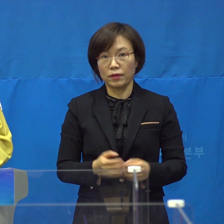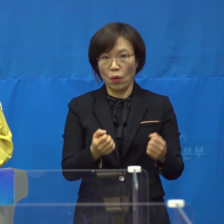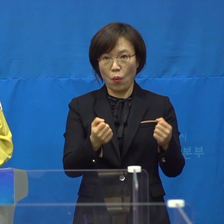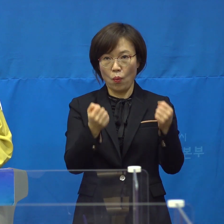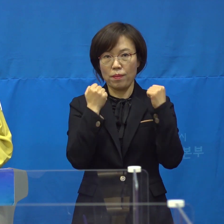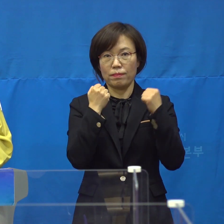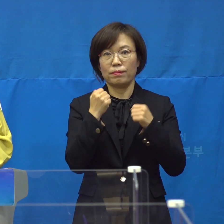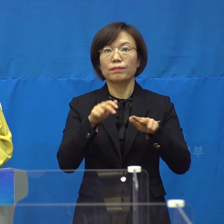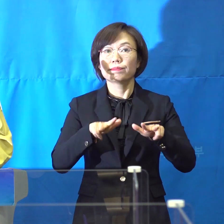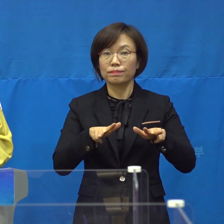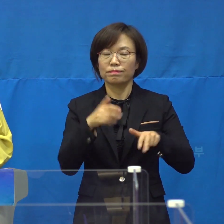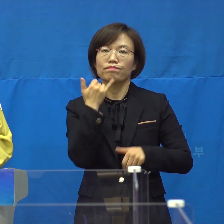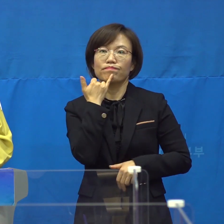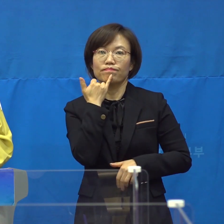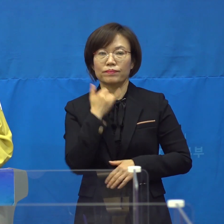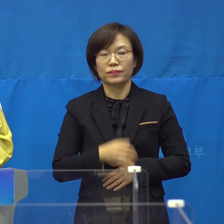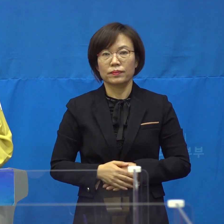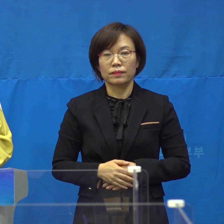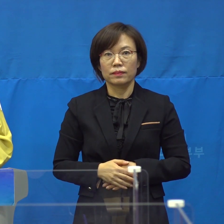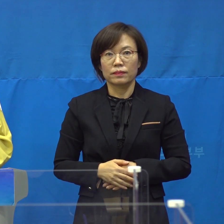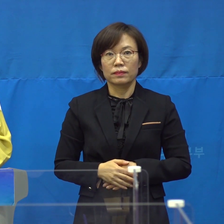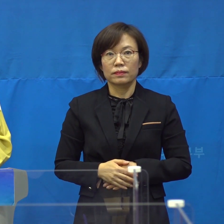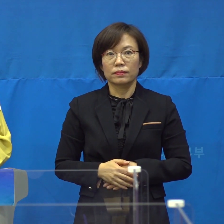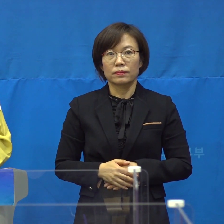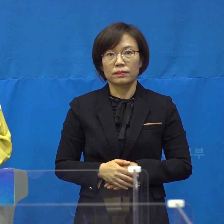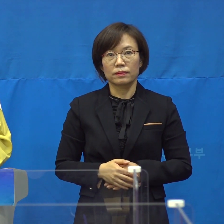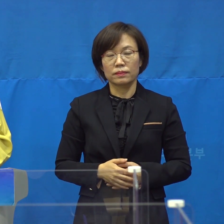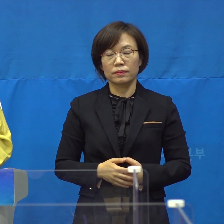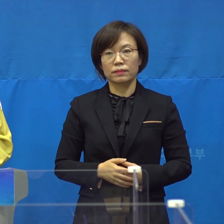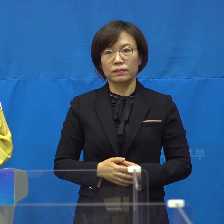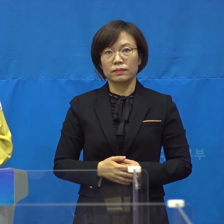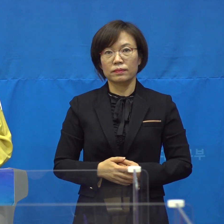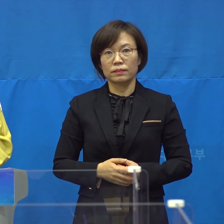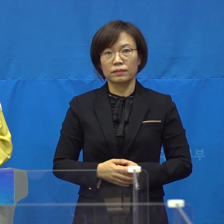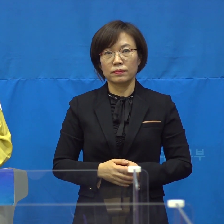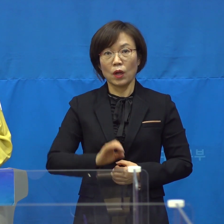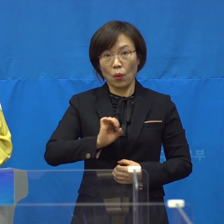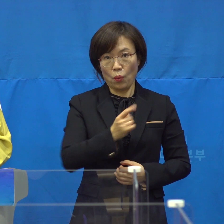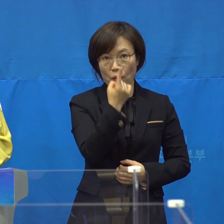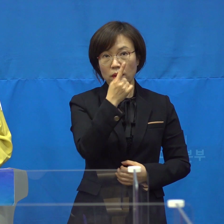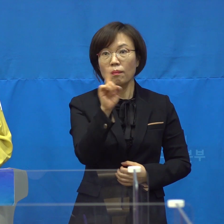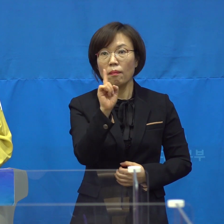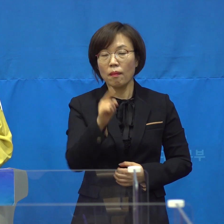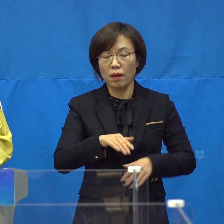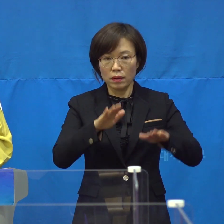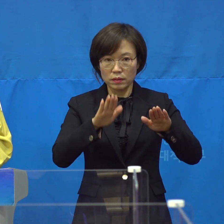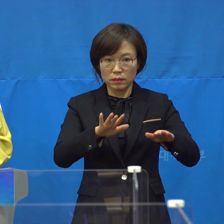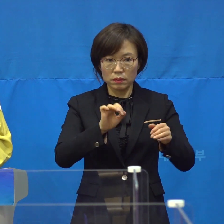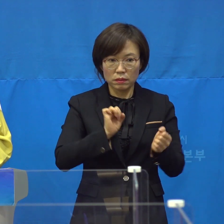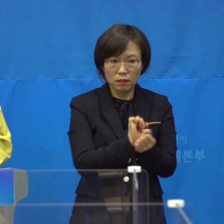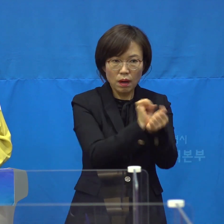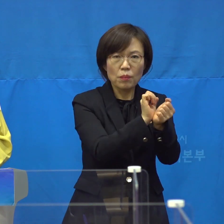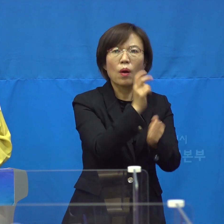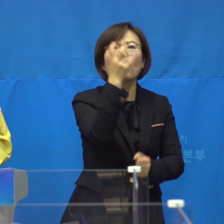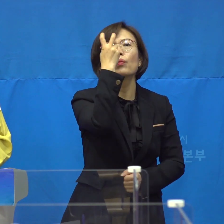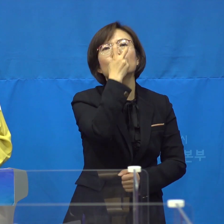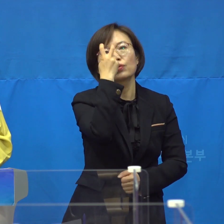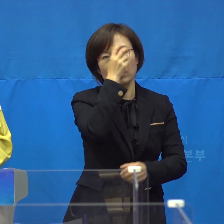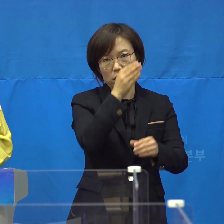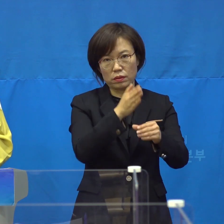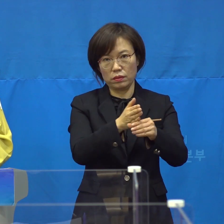건강 상태는 현재 양호한 것으로 파악되고 있습니다. 발생 경위는 현재 감염원을 조사 중에